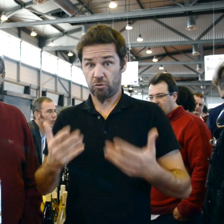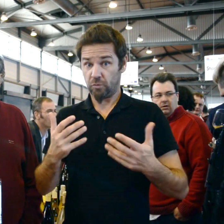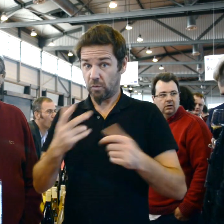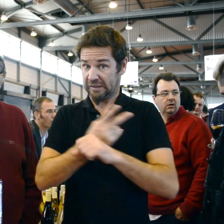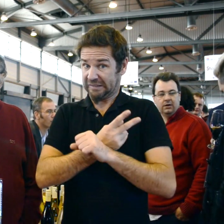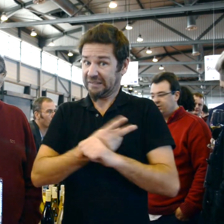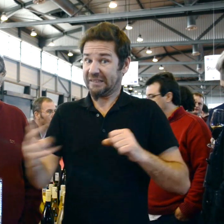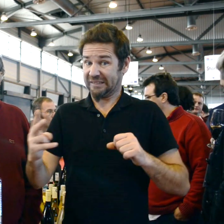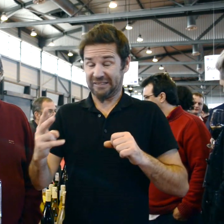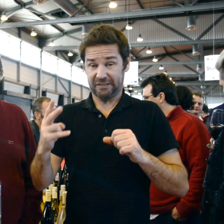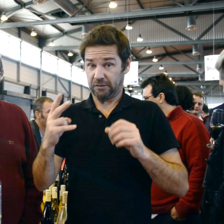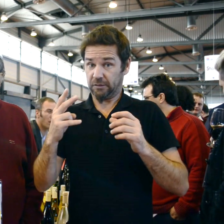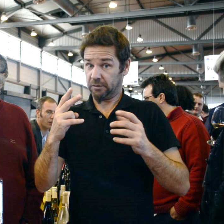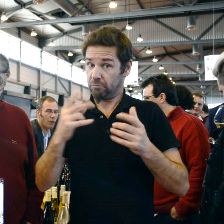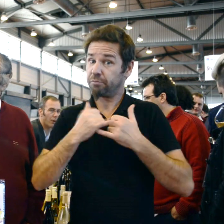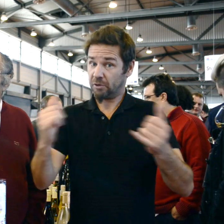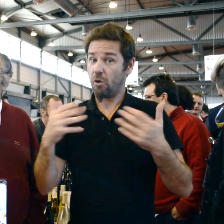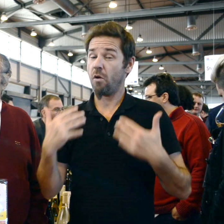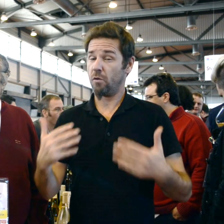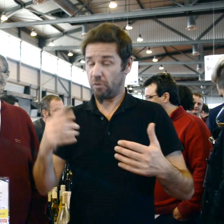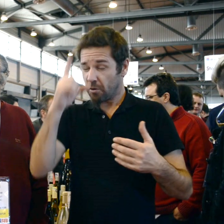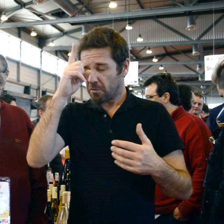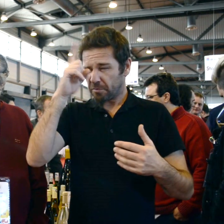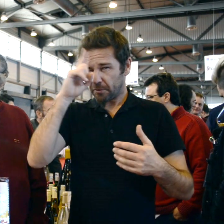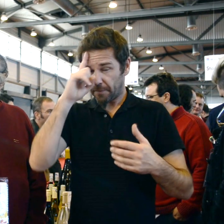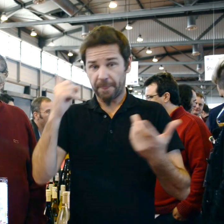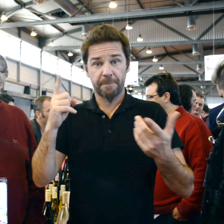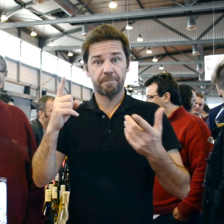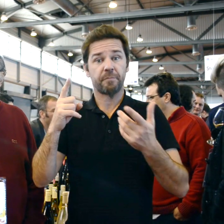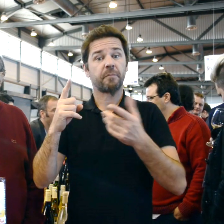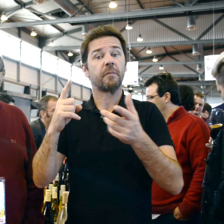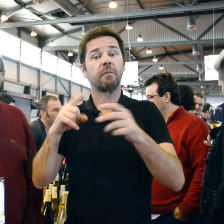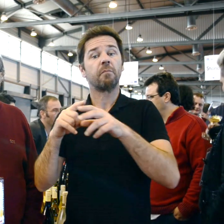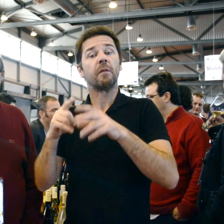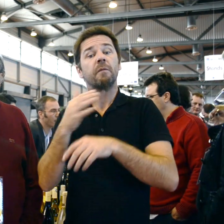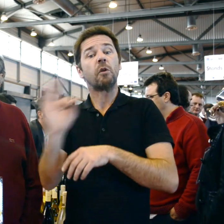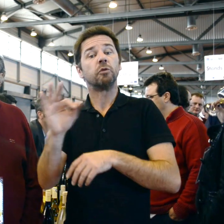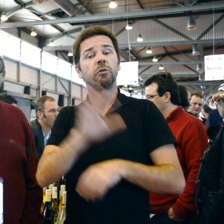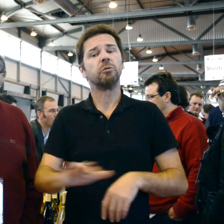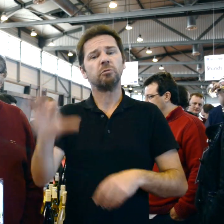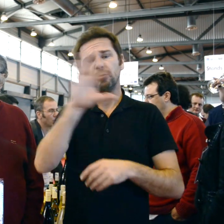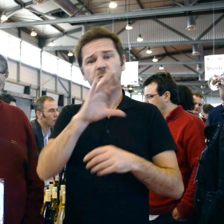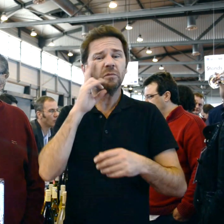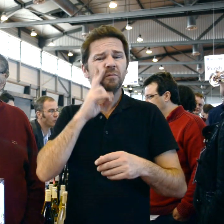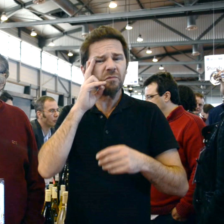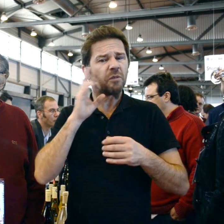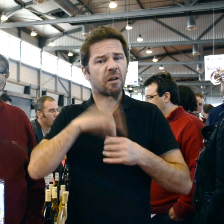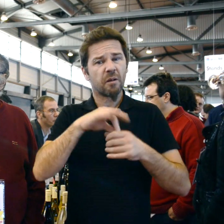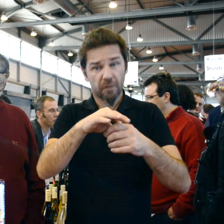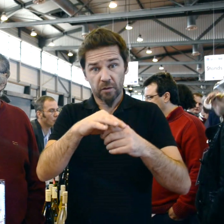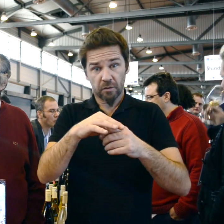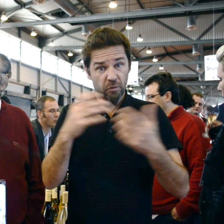au-dessus de la tête qui est phénoménale, à savoir que la viticulture en France représente 6% du